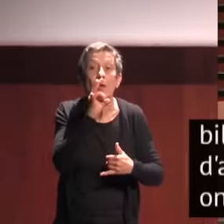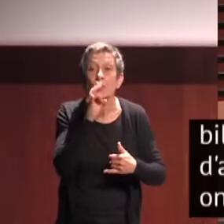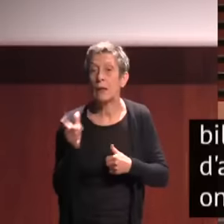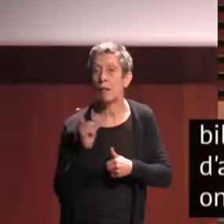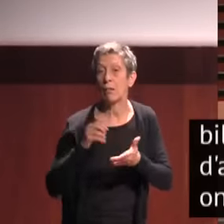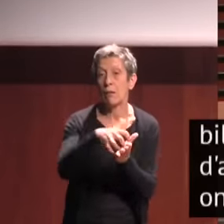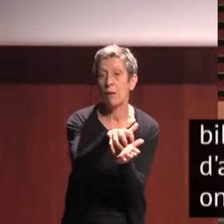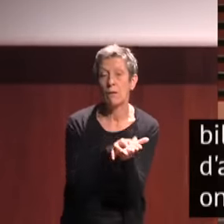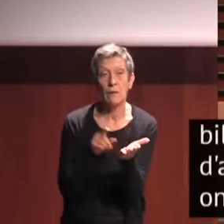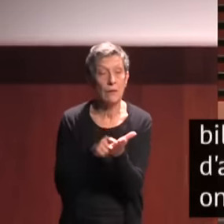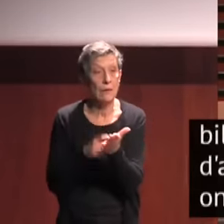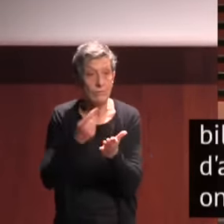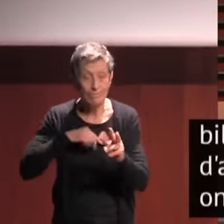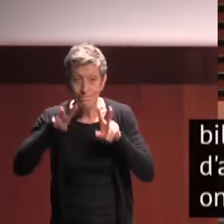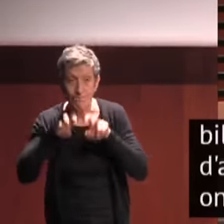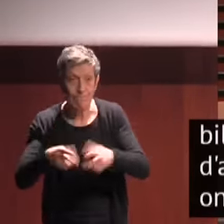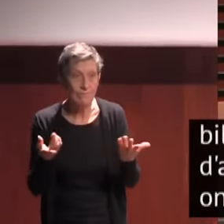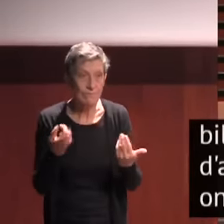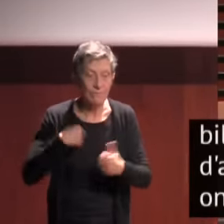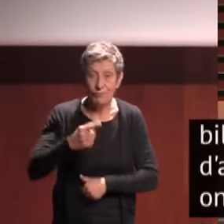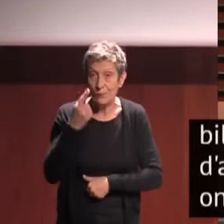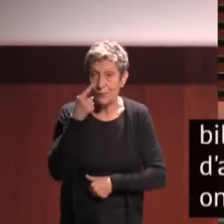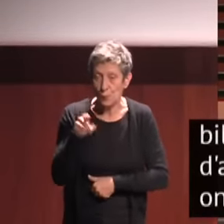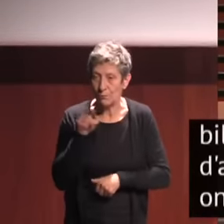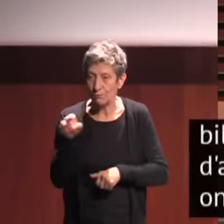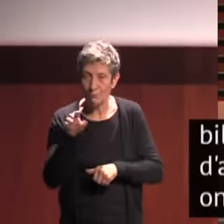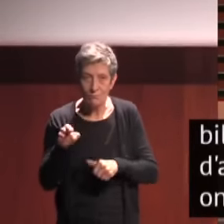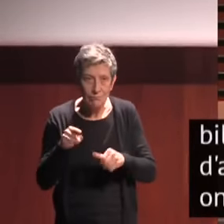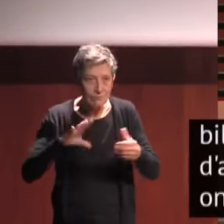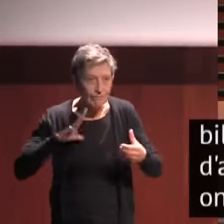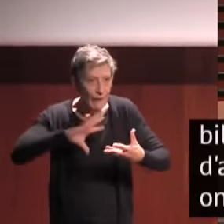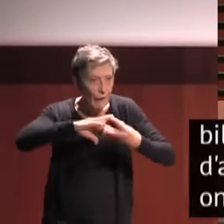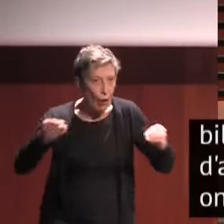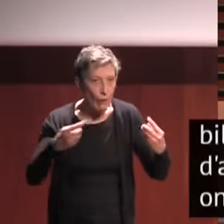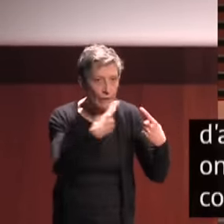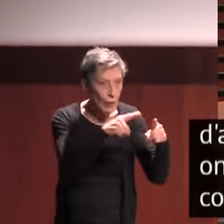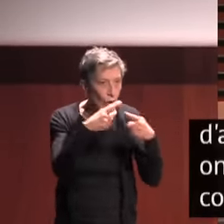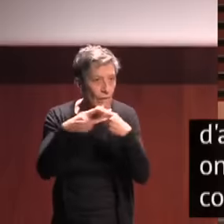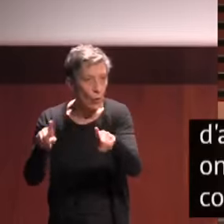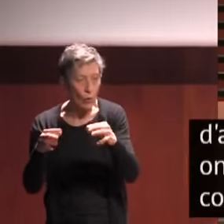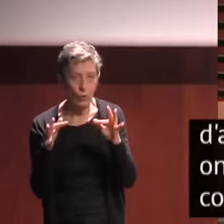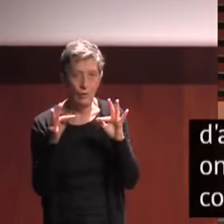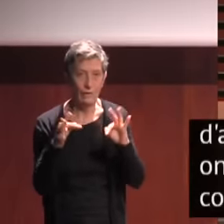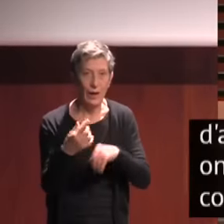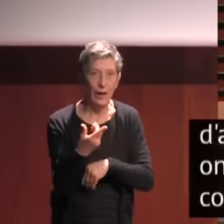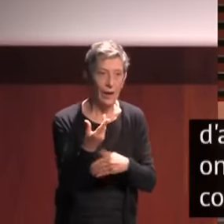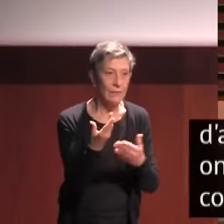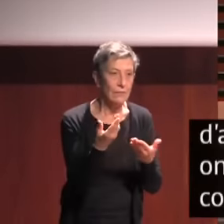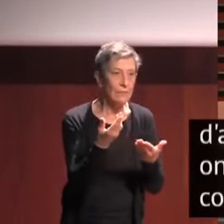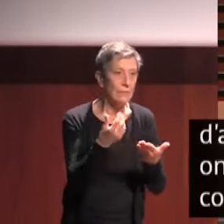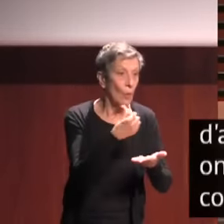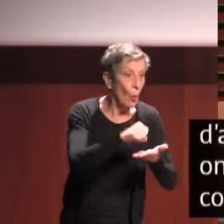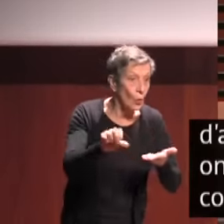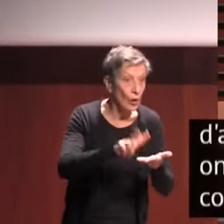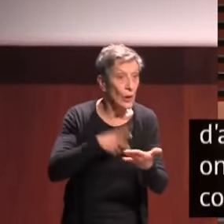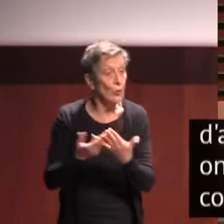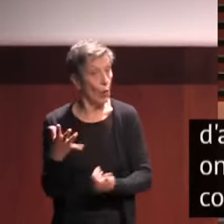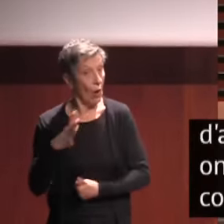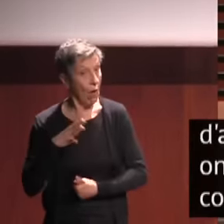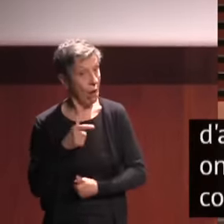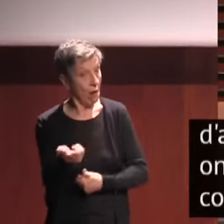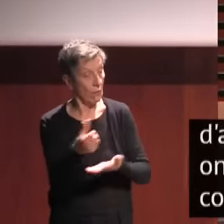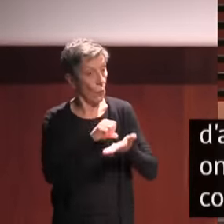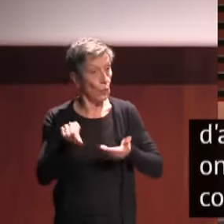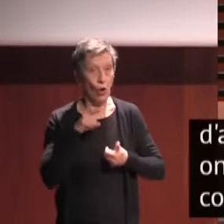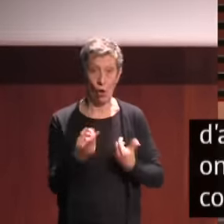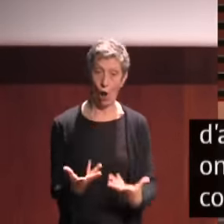a décelé diverses configurations de ces couples auteurs-traducteurs. On a des auteurs d'autographie qui maîtrisent suffisamment les